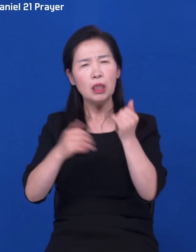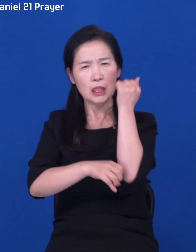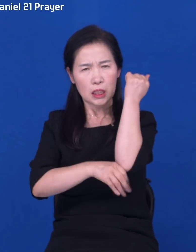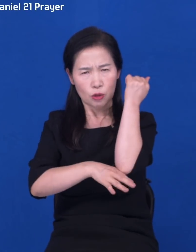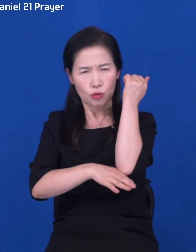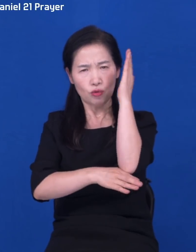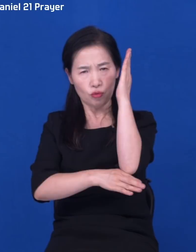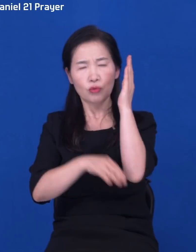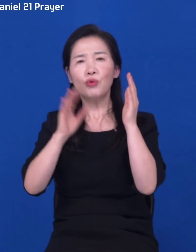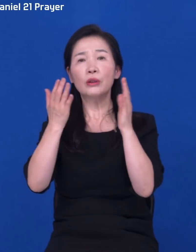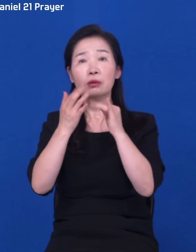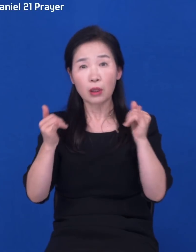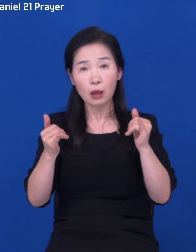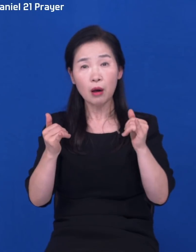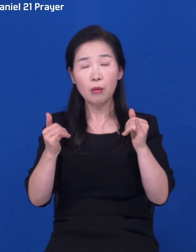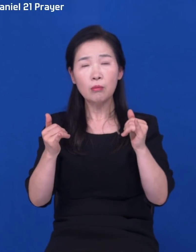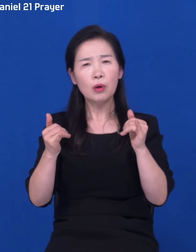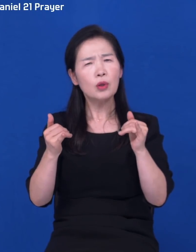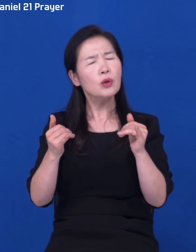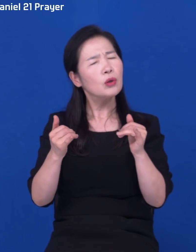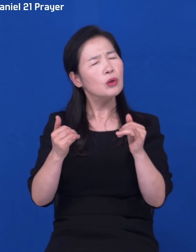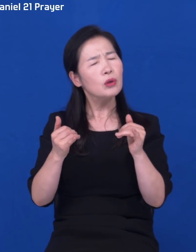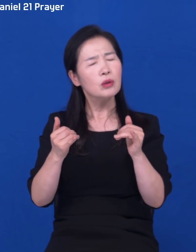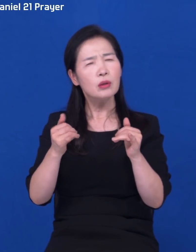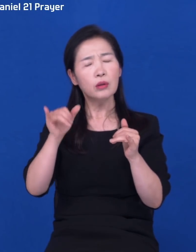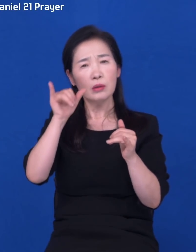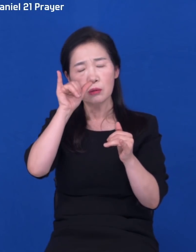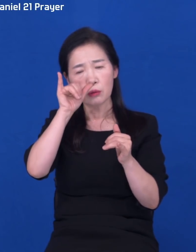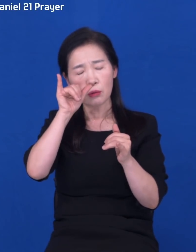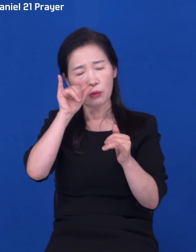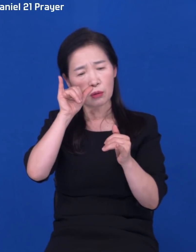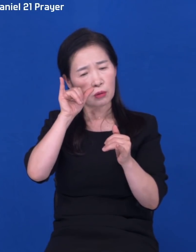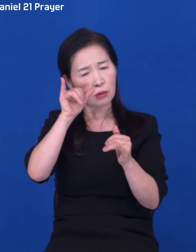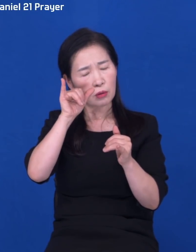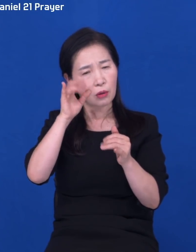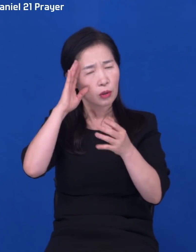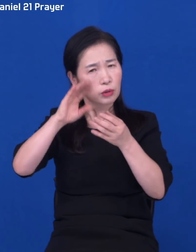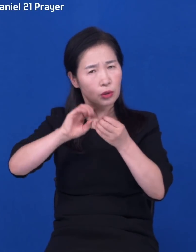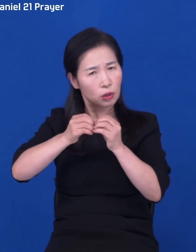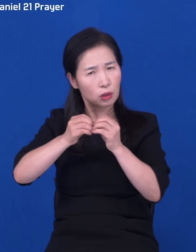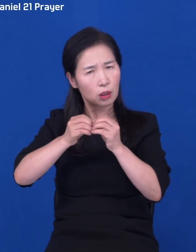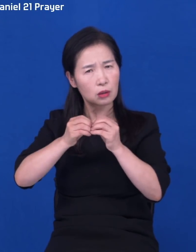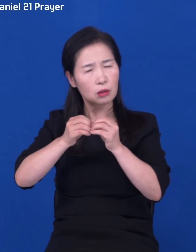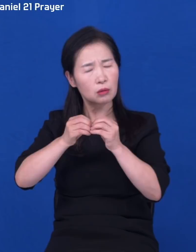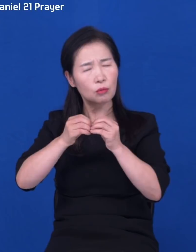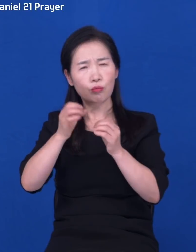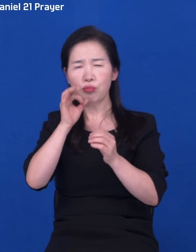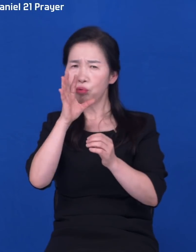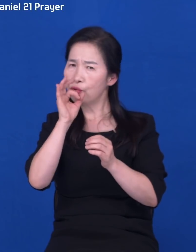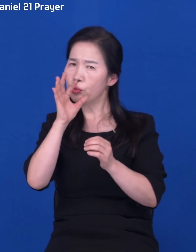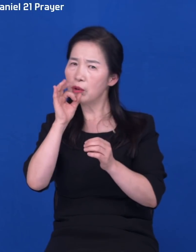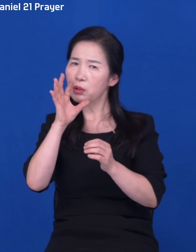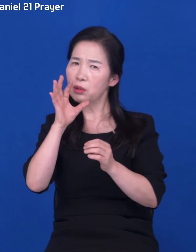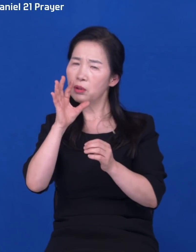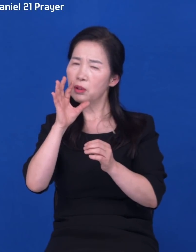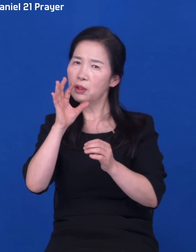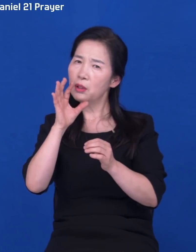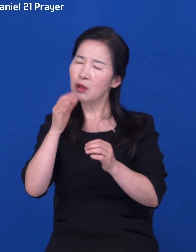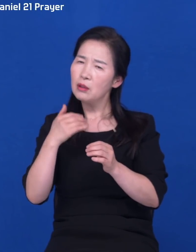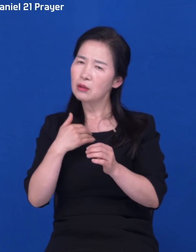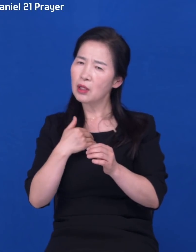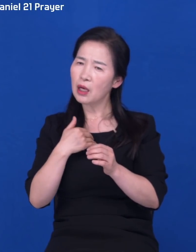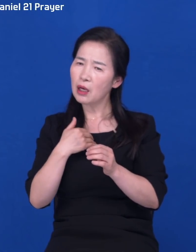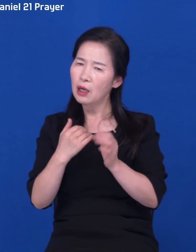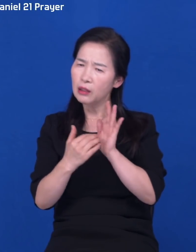사람이 이게 있을 수가 있는 거지? 이게 어떻게 지어낸 얘기일 수 있겠어 하다가 내가 지금 부인을